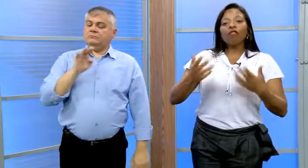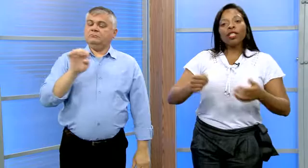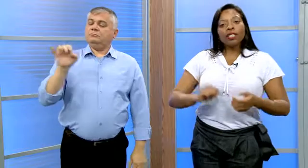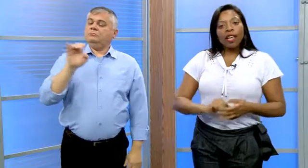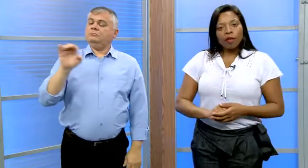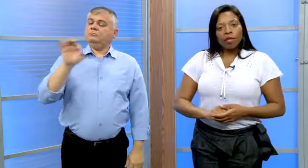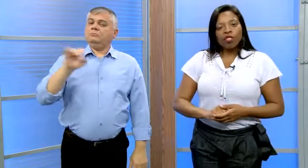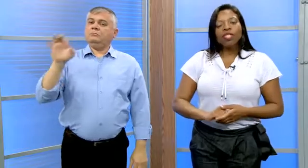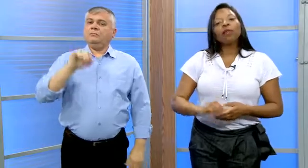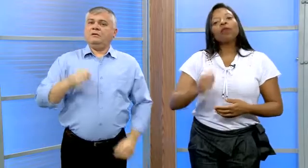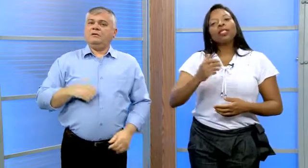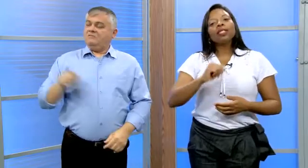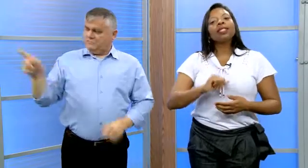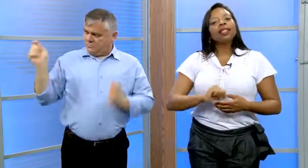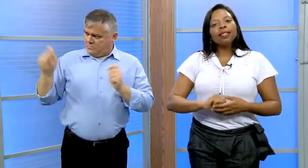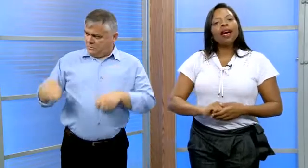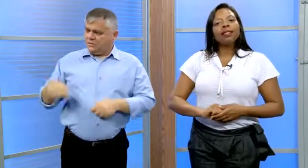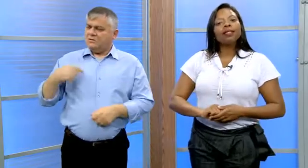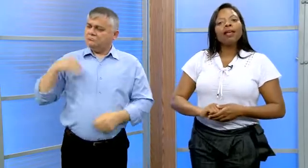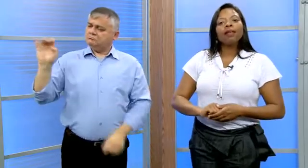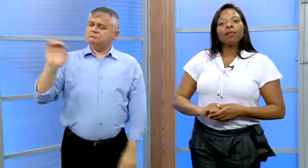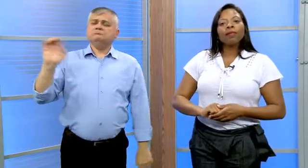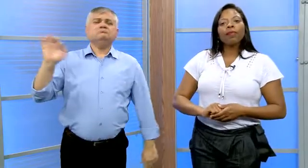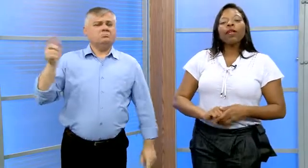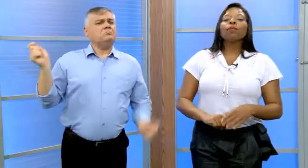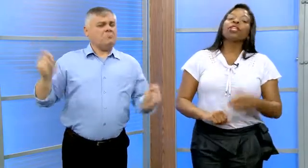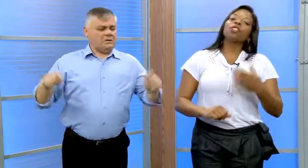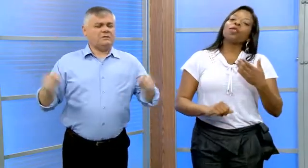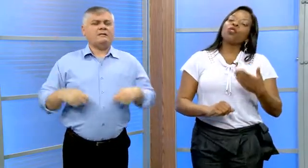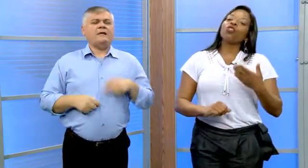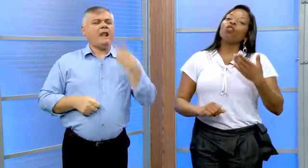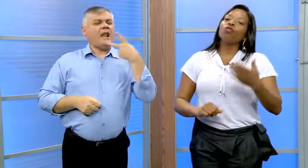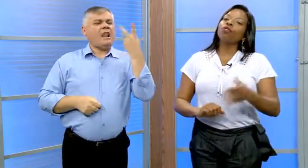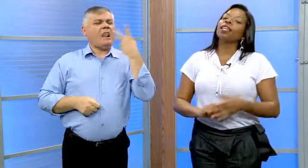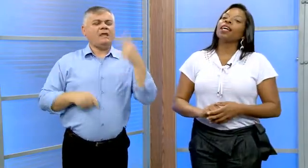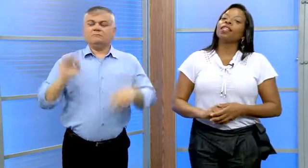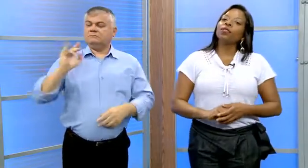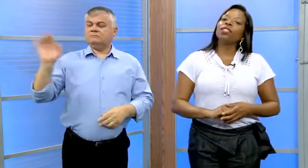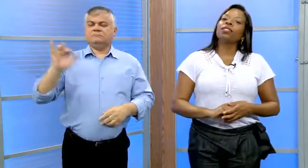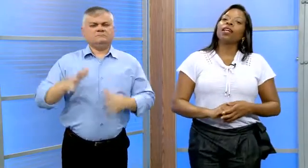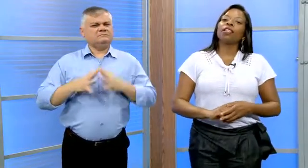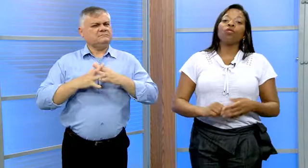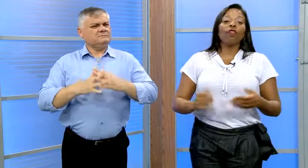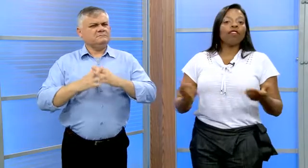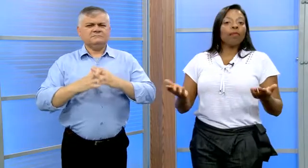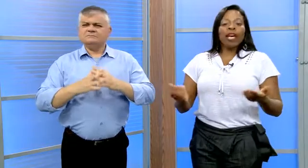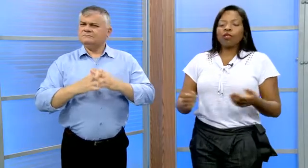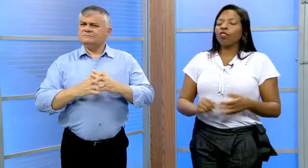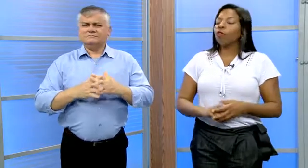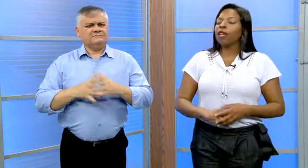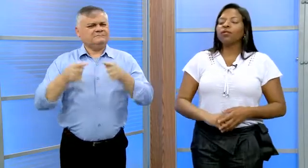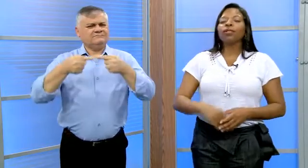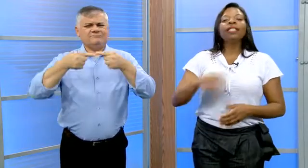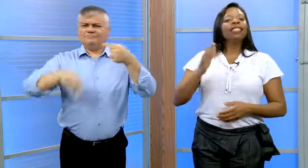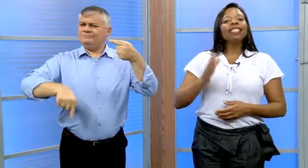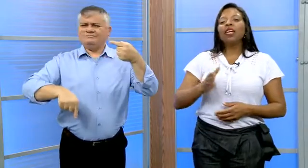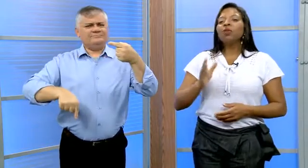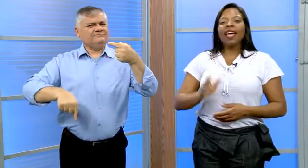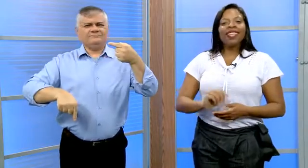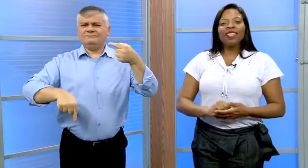favor, intérprete, você pode sinalizar sim, porque as pessoas confundem a língua de sinais e o alfabeto. O alfabeto não é língua